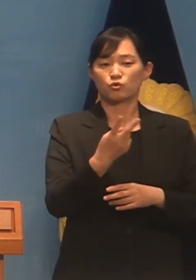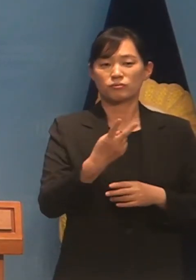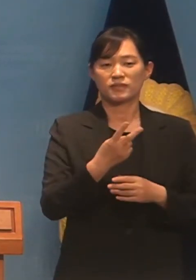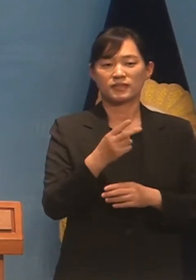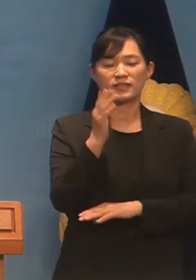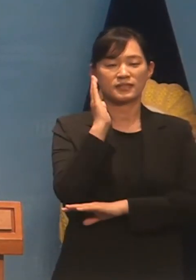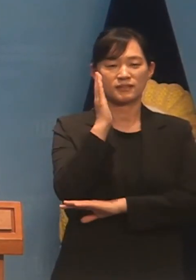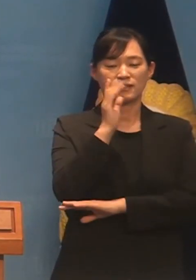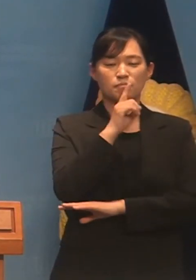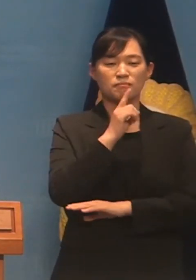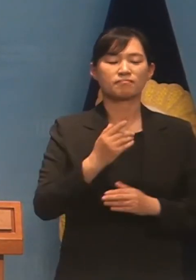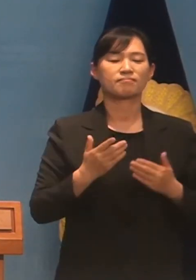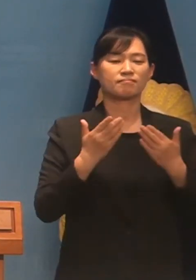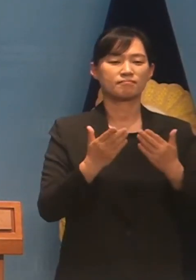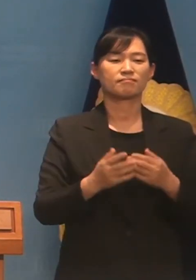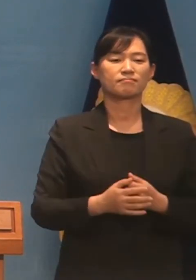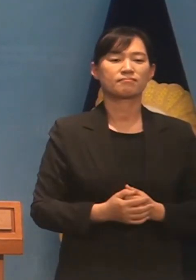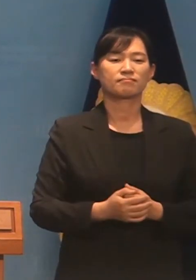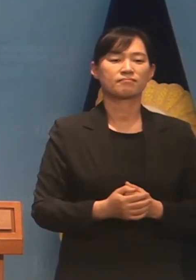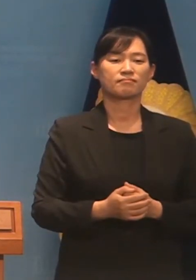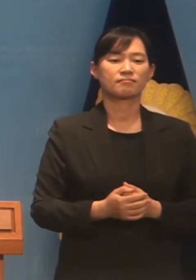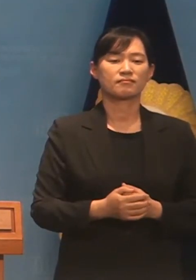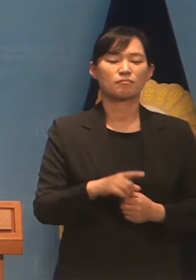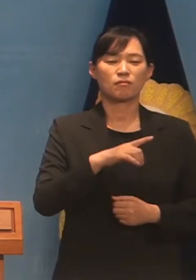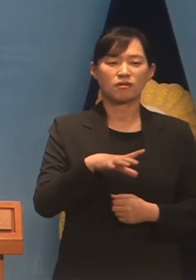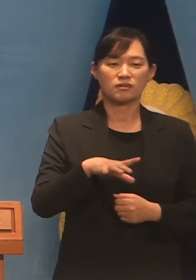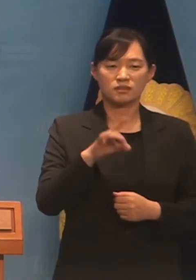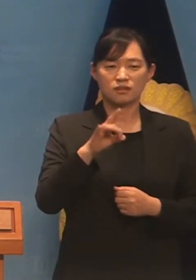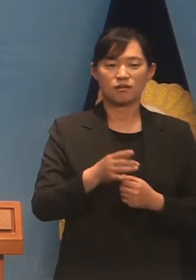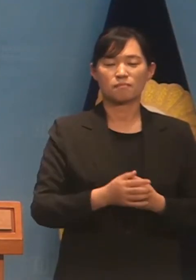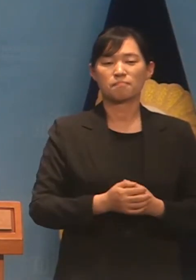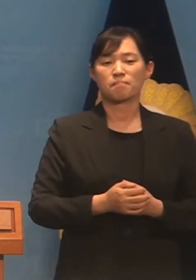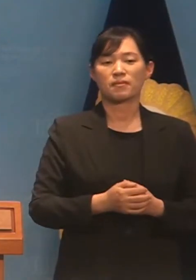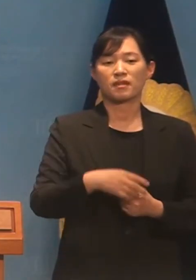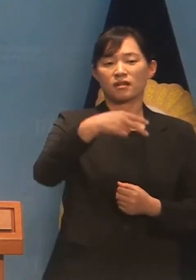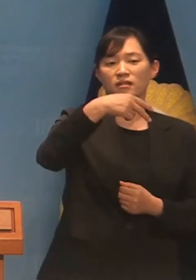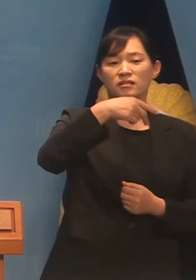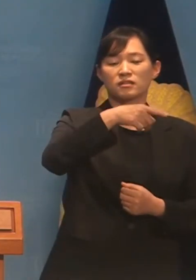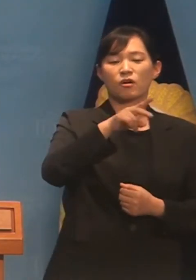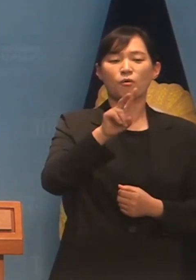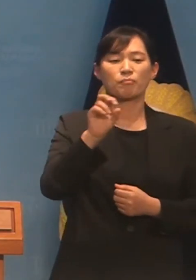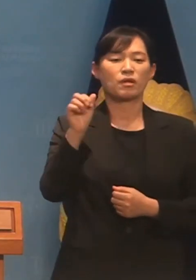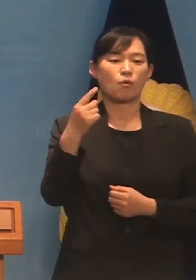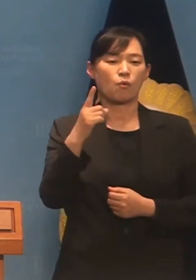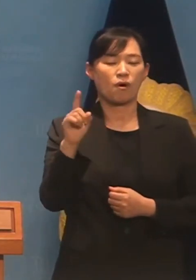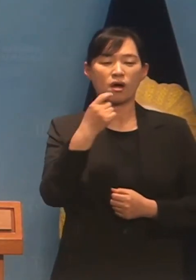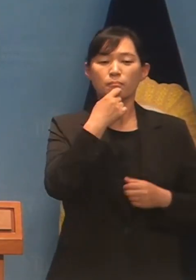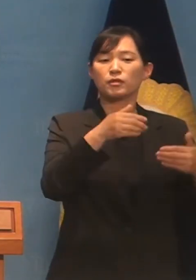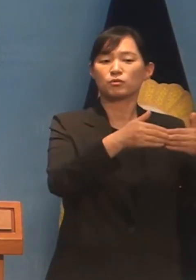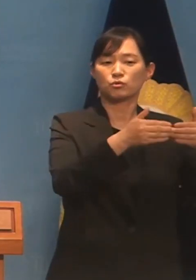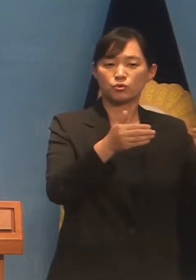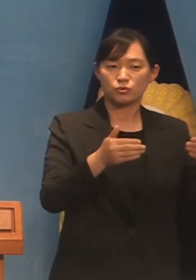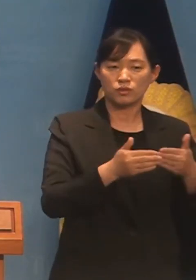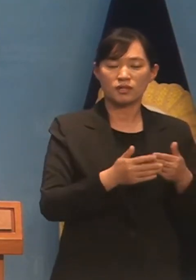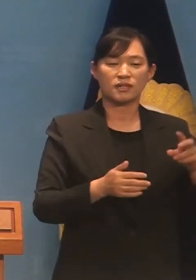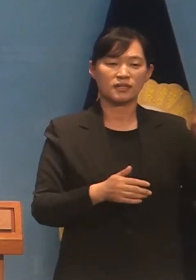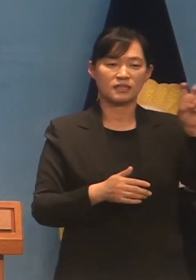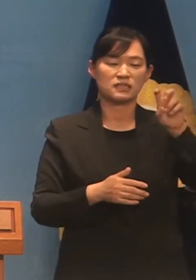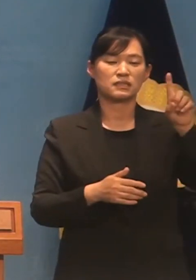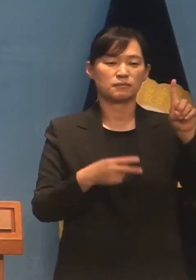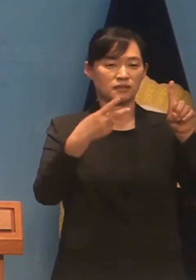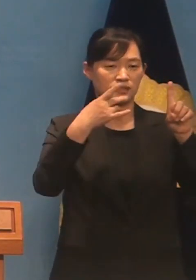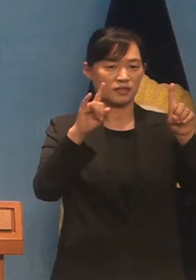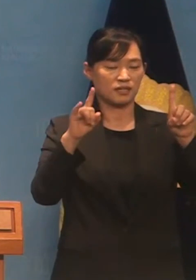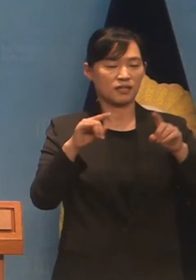기자회견을 낭독하는 순으로 진행할 수 있도록 하겠습니다. 먼저 모두 발언으로 서미화 더불어민주당 21대 대통령